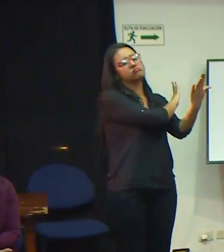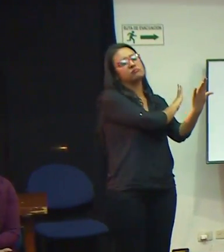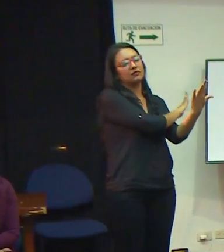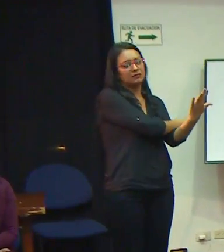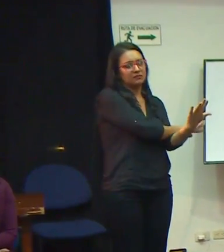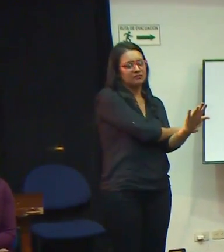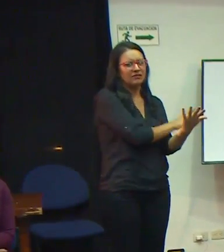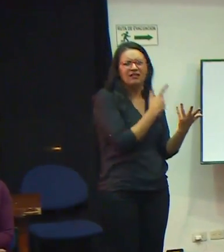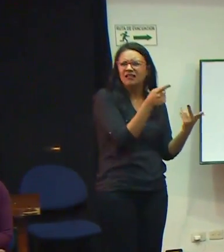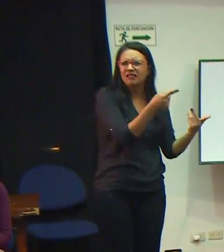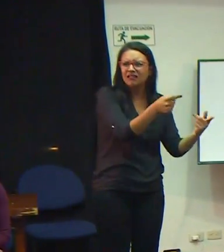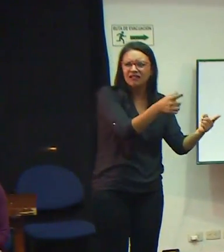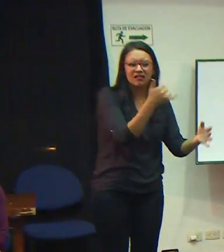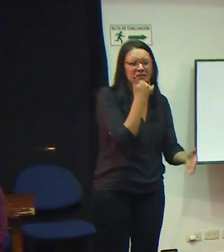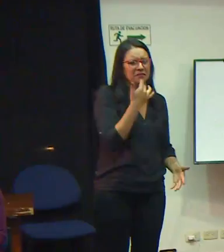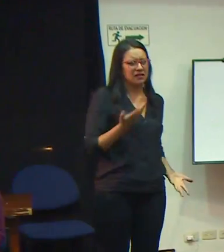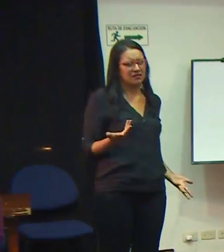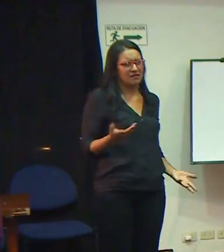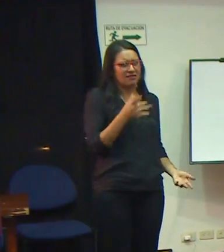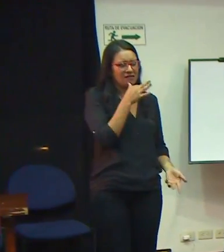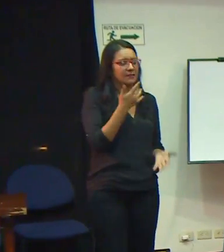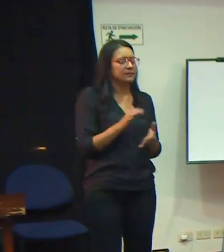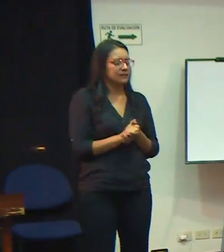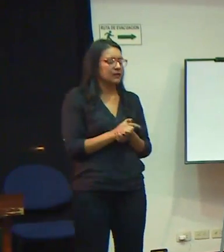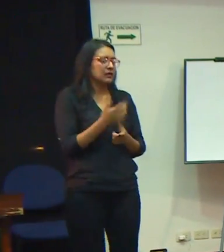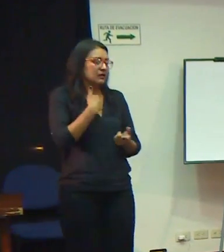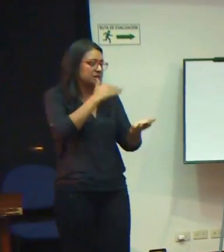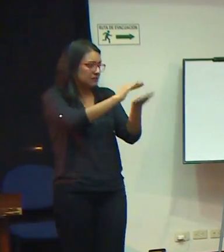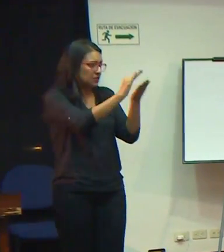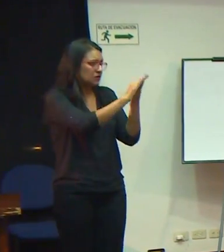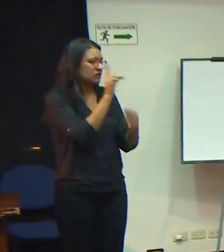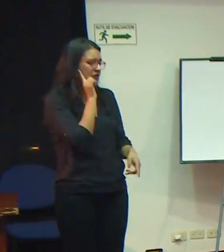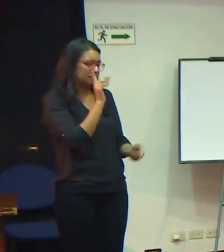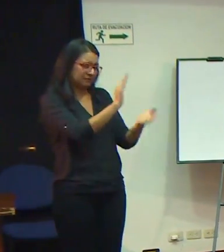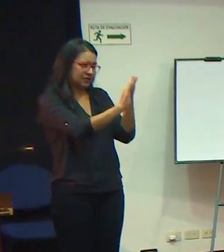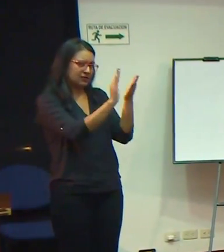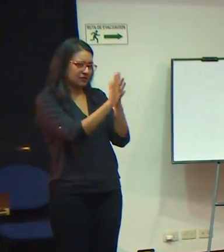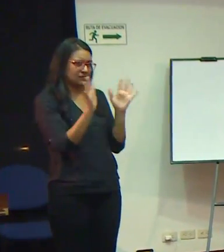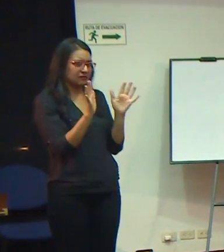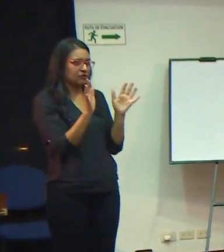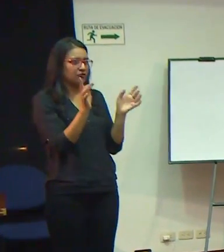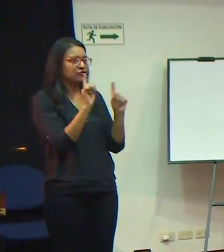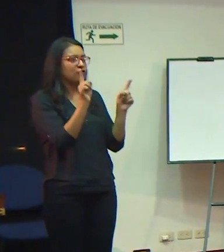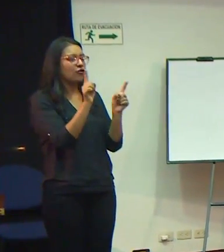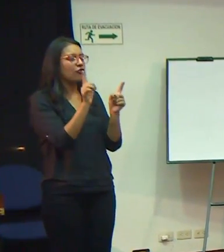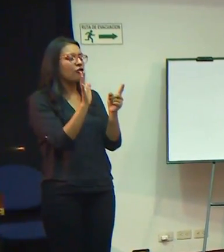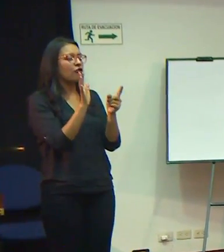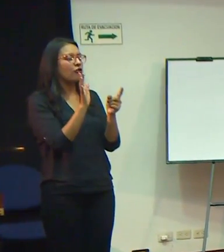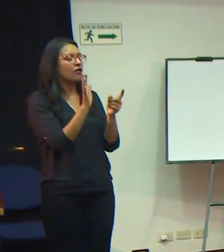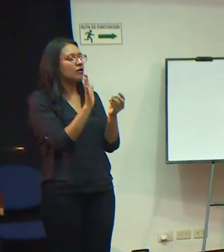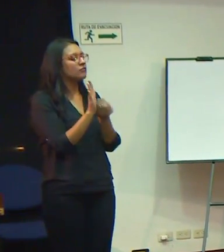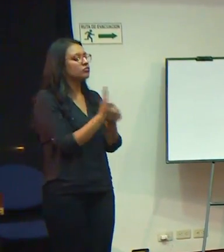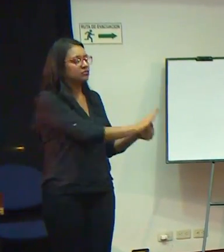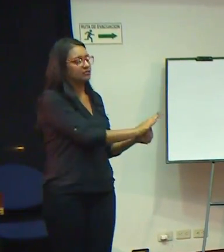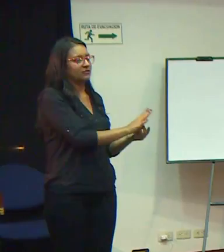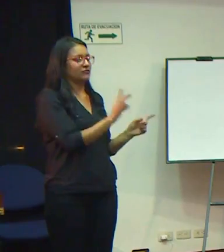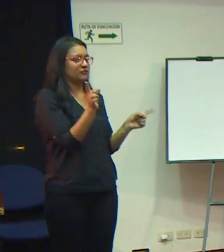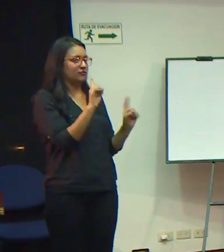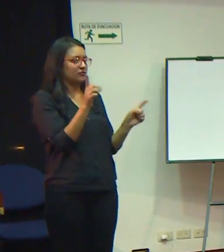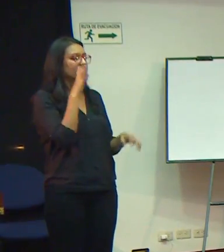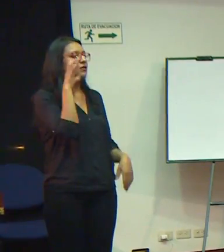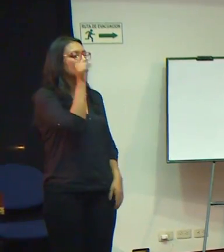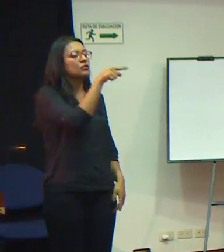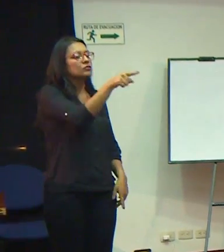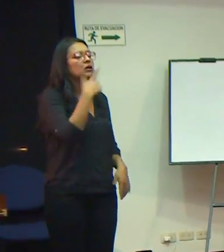Y bueno, tampoco, y me perdonan los sordos, no los voy a exonerar porque también ustedes se han